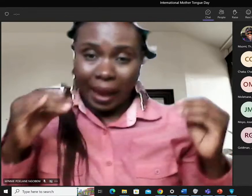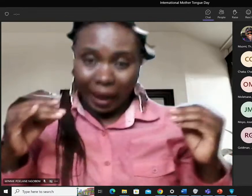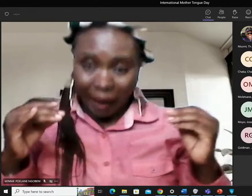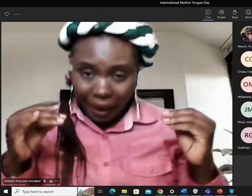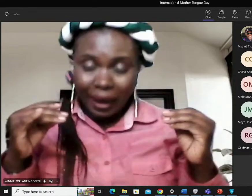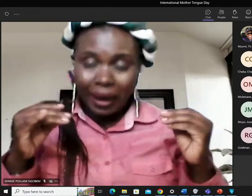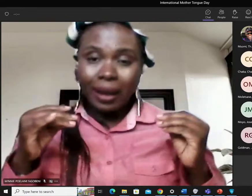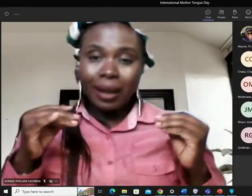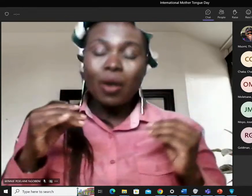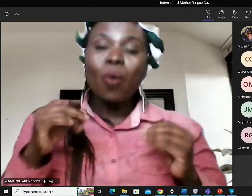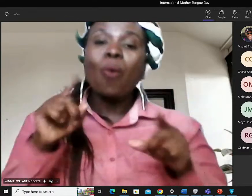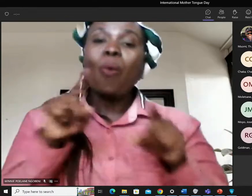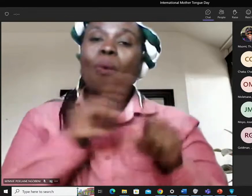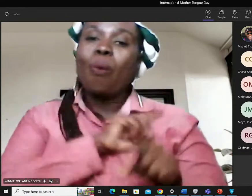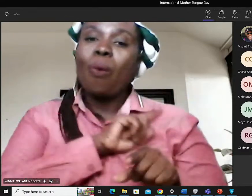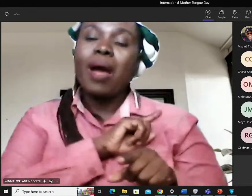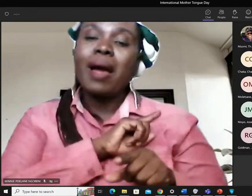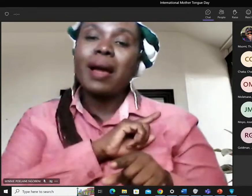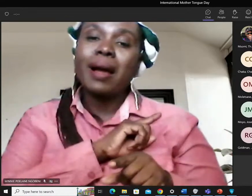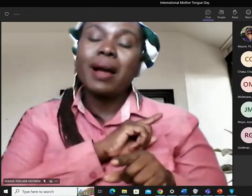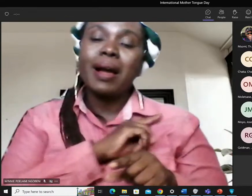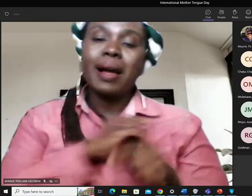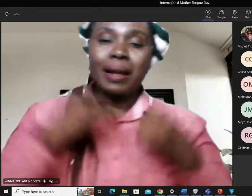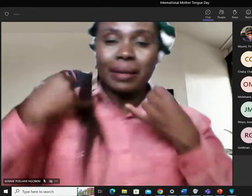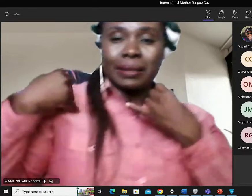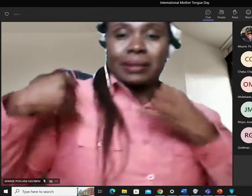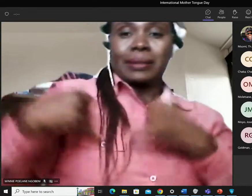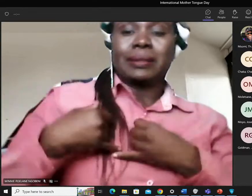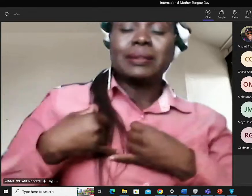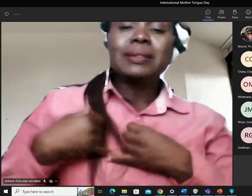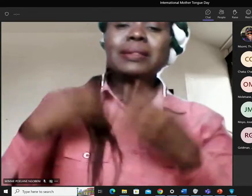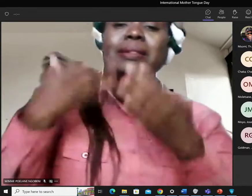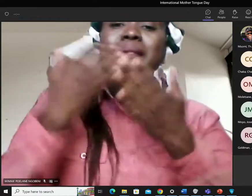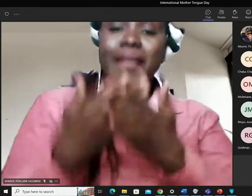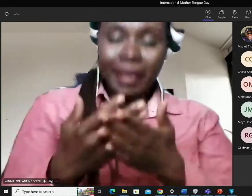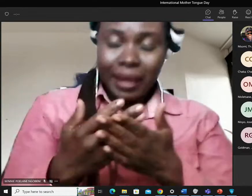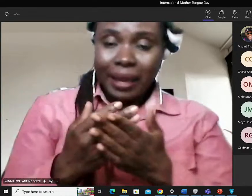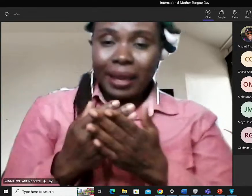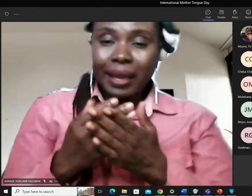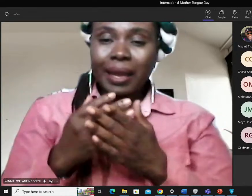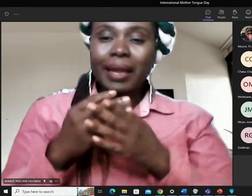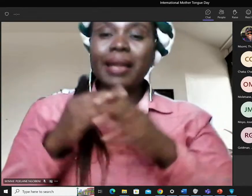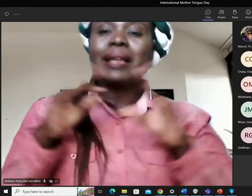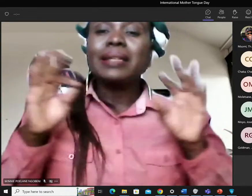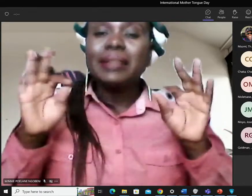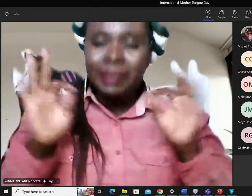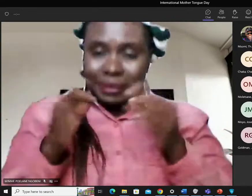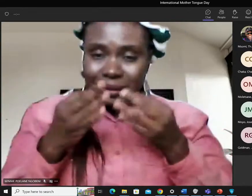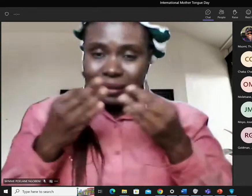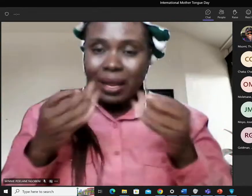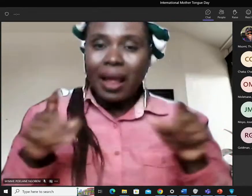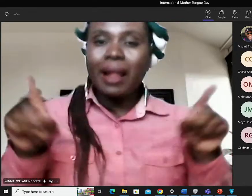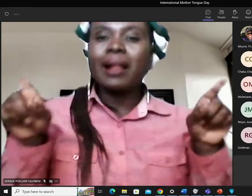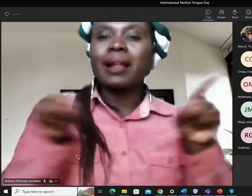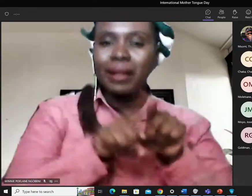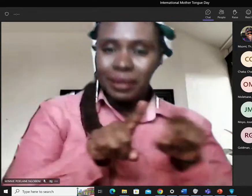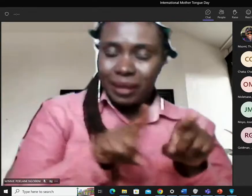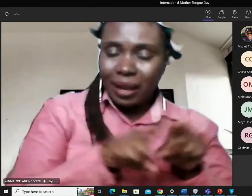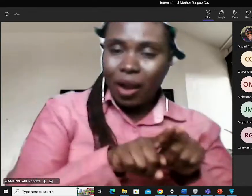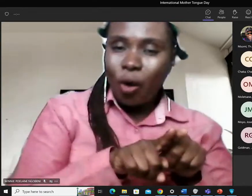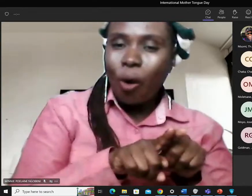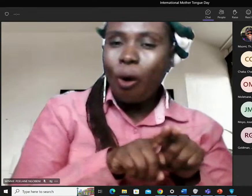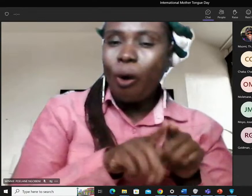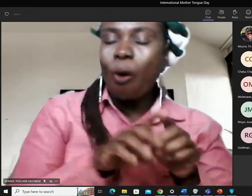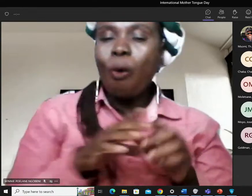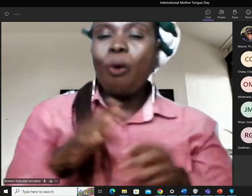ukuze inhliziyo yakho ikwazi ukucula ngokukhululekileyo kuye nabani na ofuna